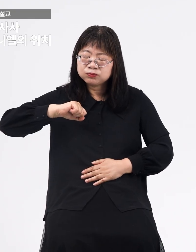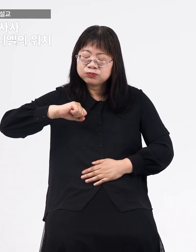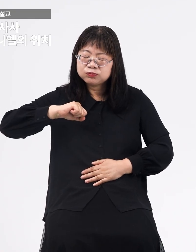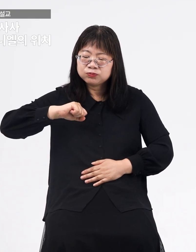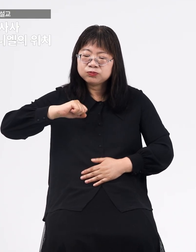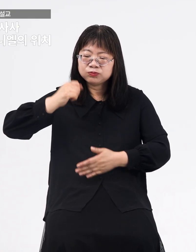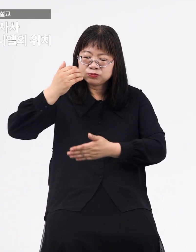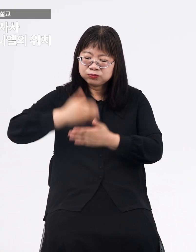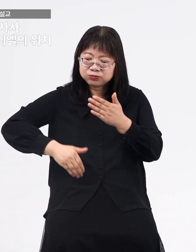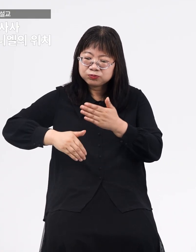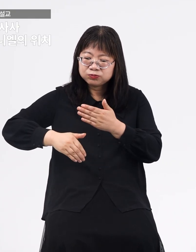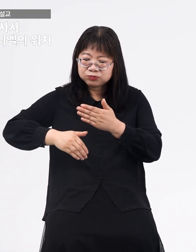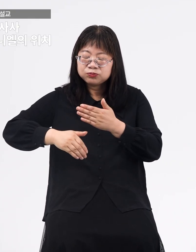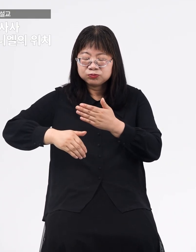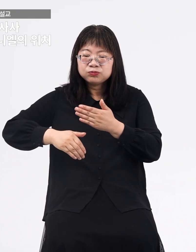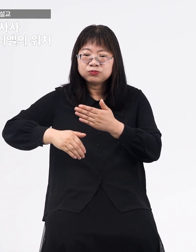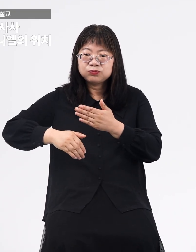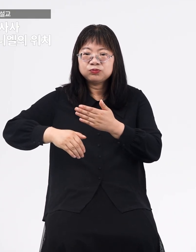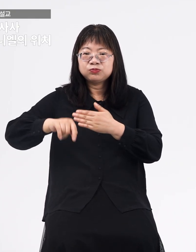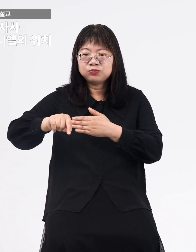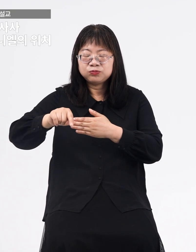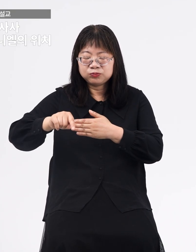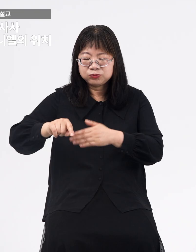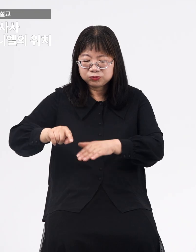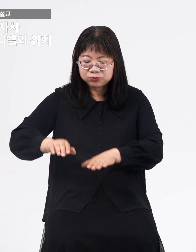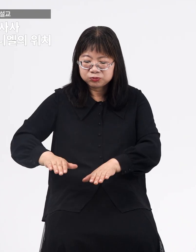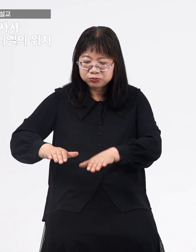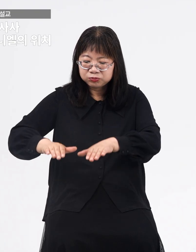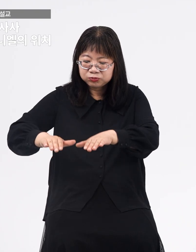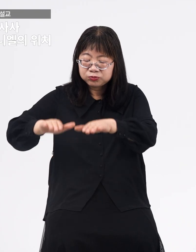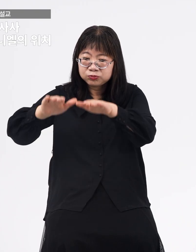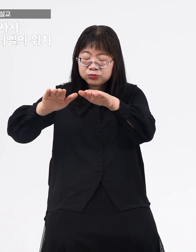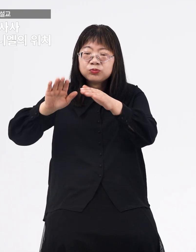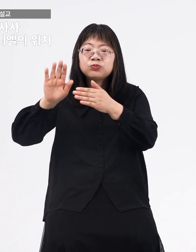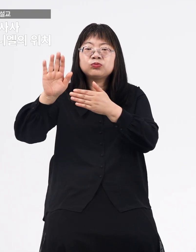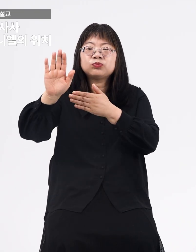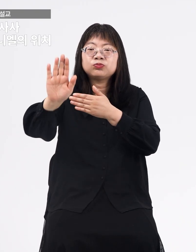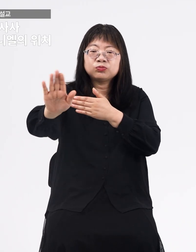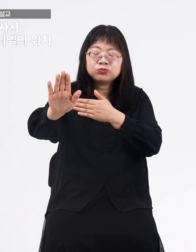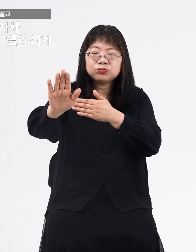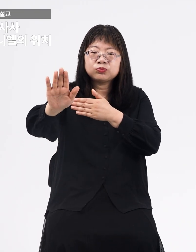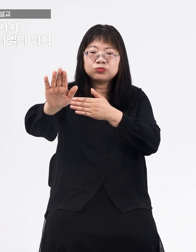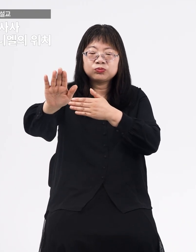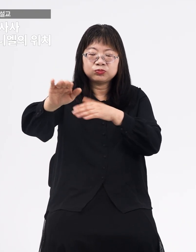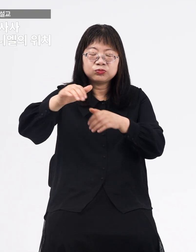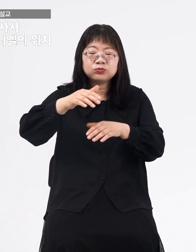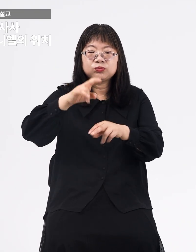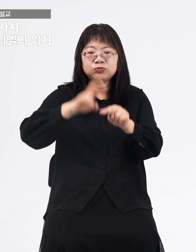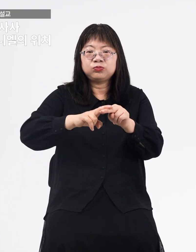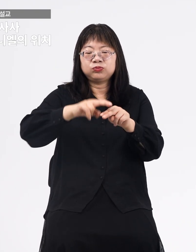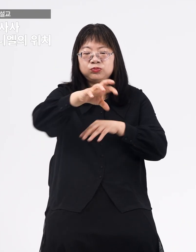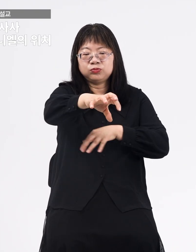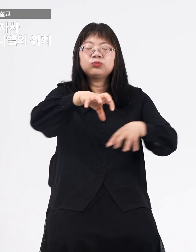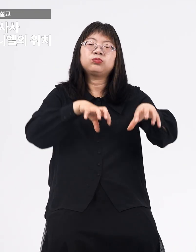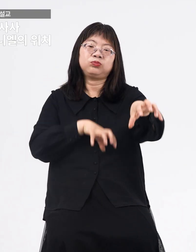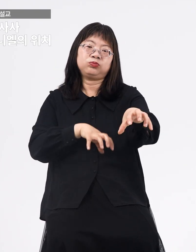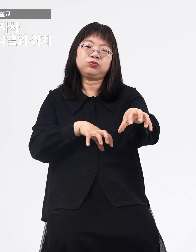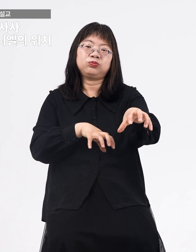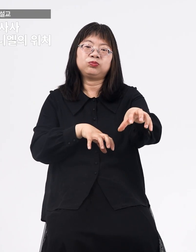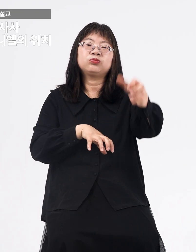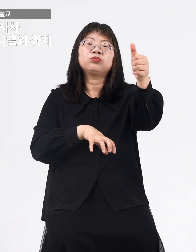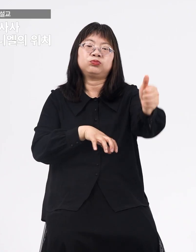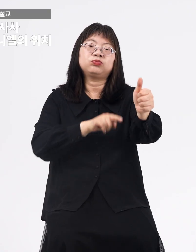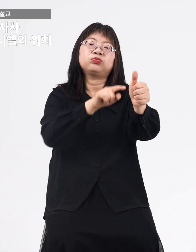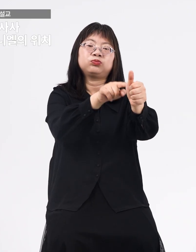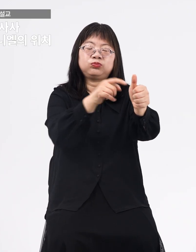뿌리들이 자라고 자라서 훗날에는 이들의 주인 노릇을 하게 됩니다.